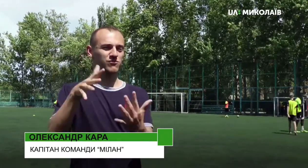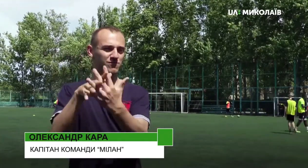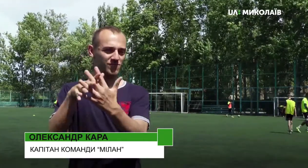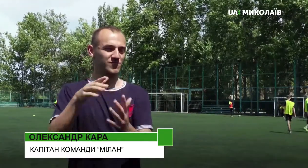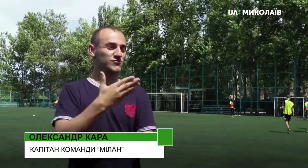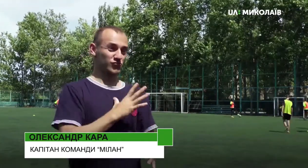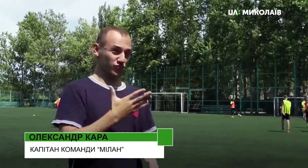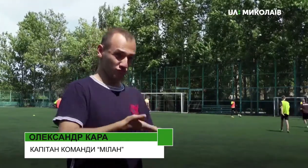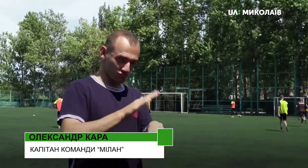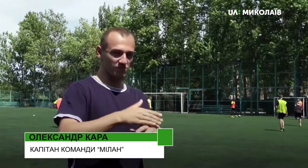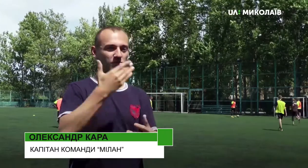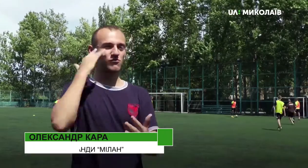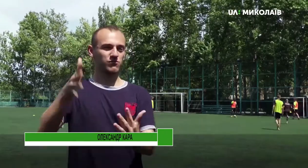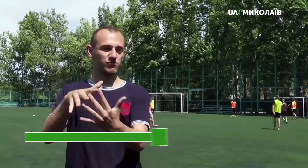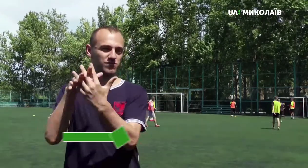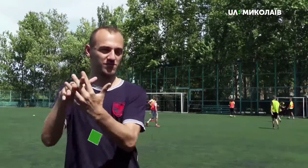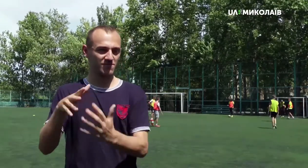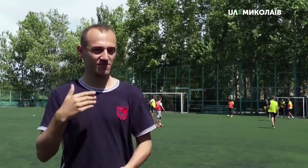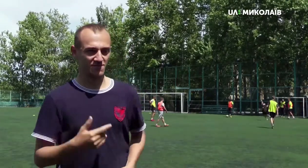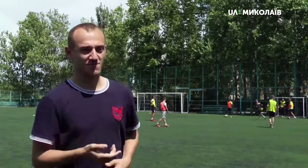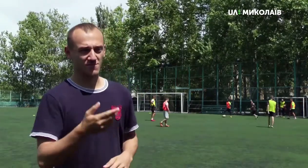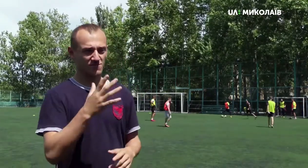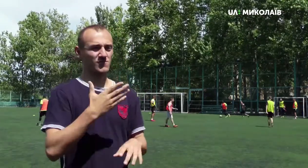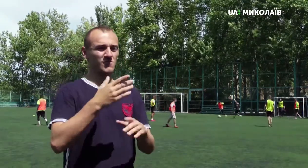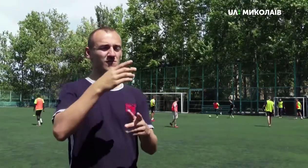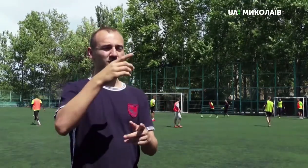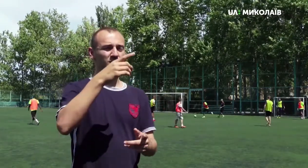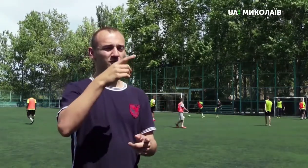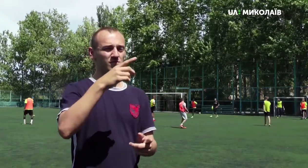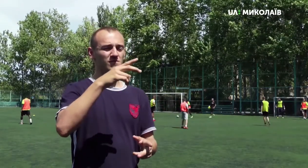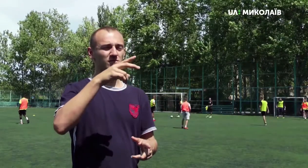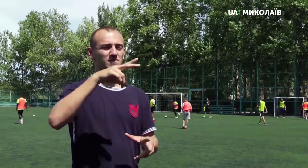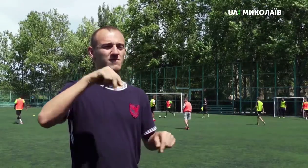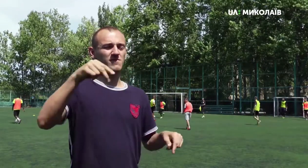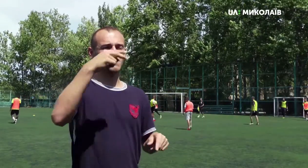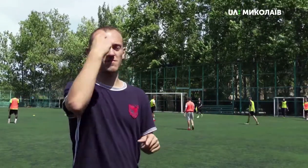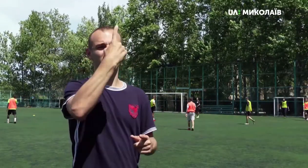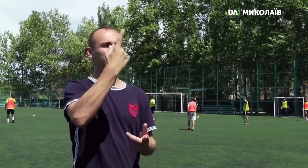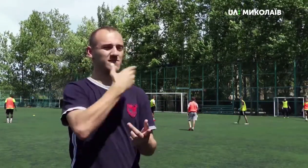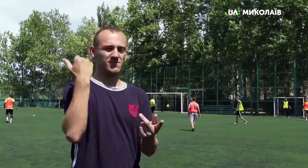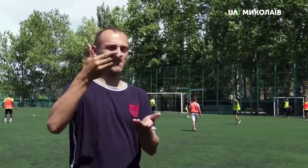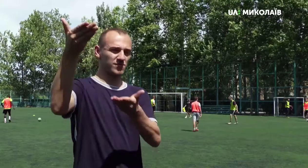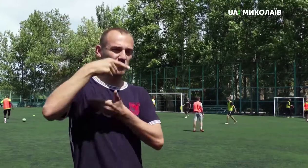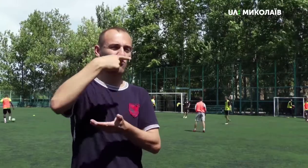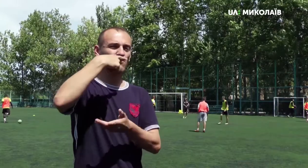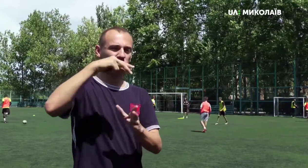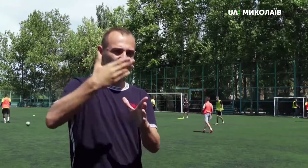гра вдасться. Наш тренер сам веде підготовку та запрошує інших тренерів, чуючих, а я є його помічником. Інколи буває складно, але ми